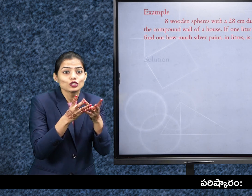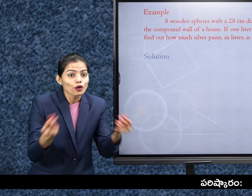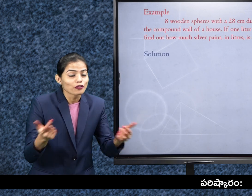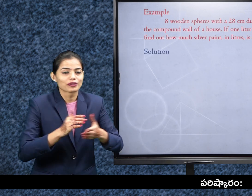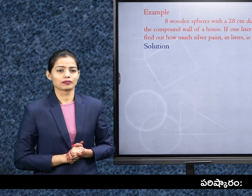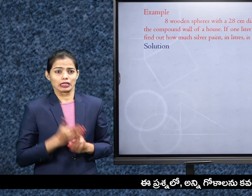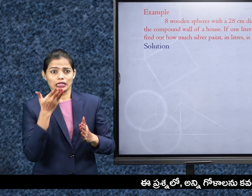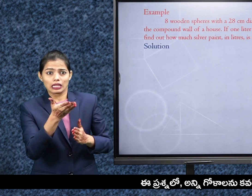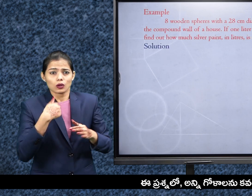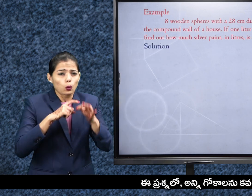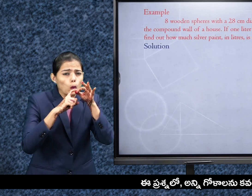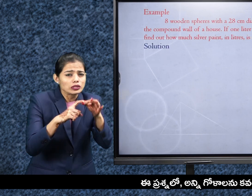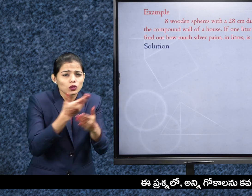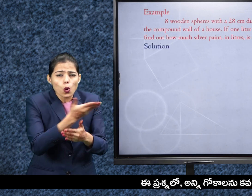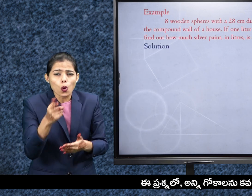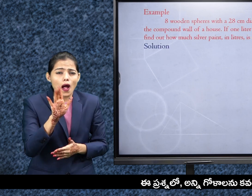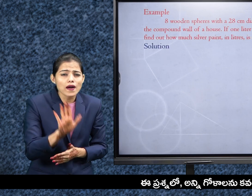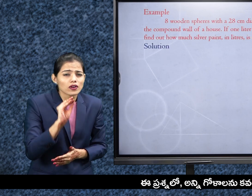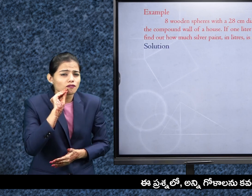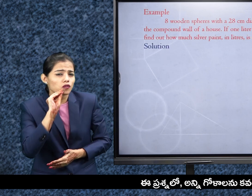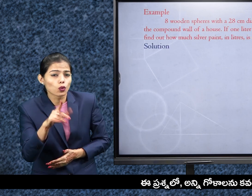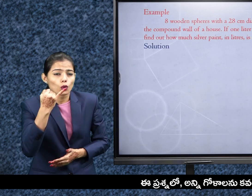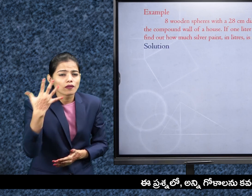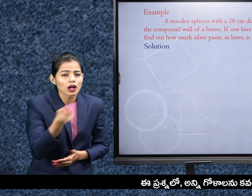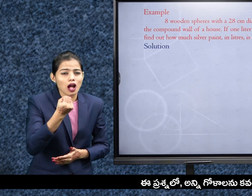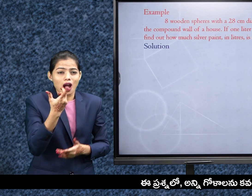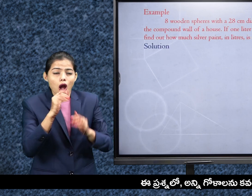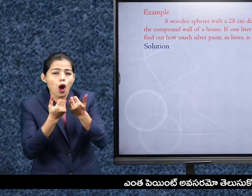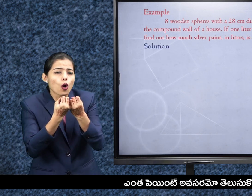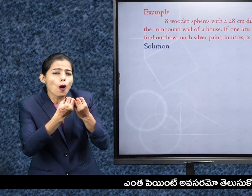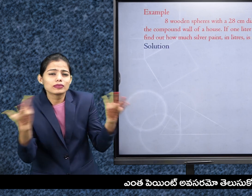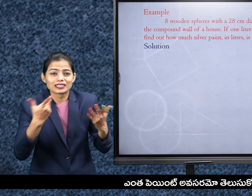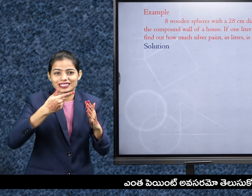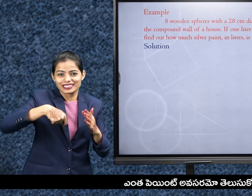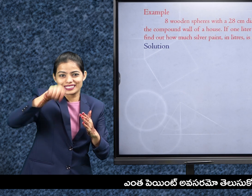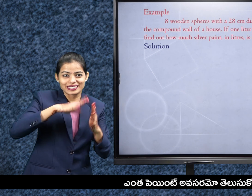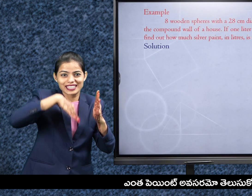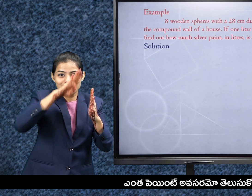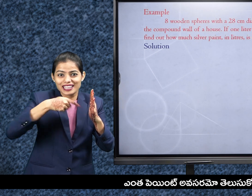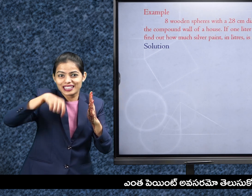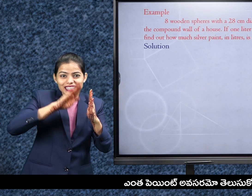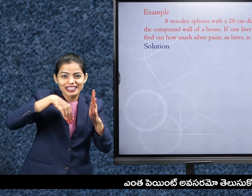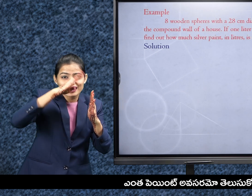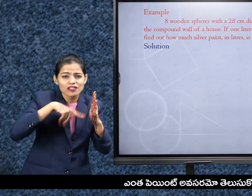పరిష్కారం. ఈ ప్రశ్నలో అన్ని గోళాలను కవర్ చేయడానికి ఎంత పెయింట్ అవసరమో తెలుసుకోమని అడిగారు.